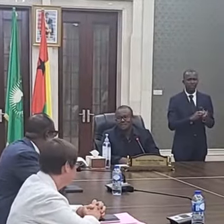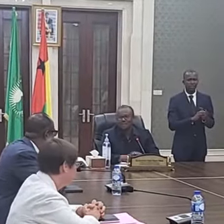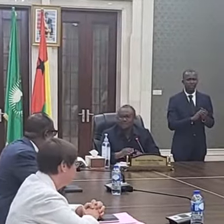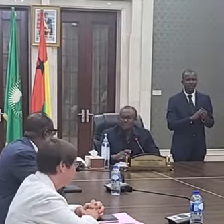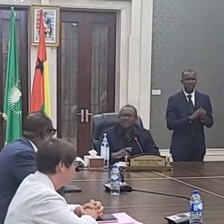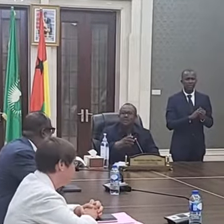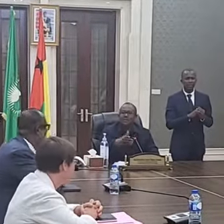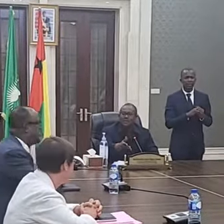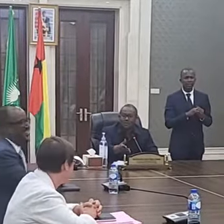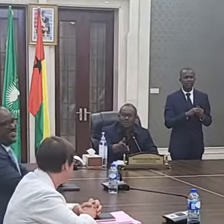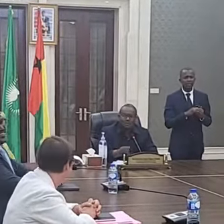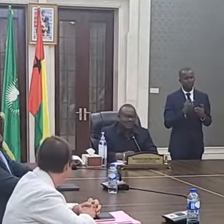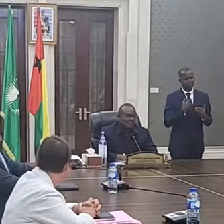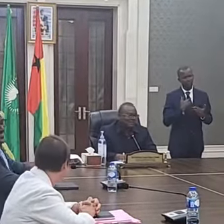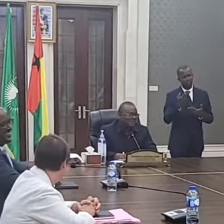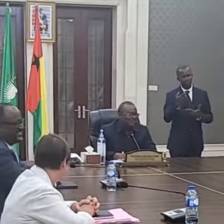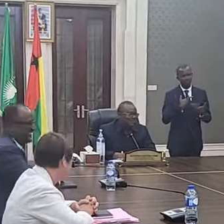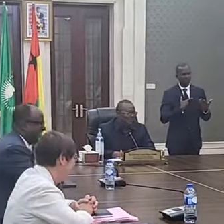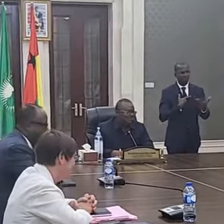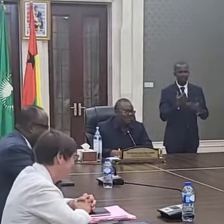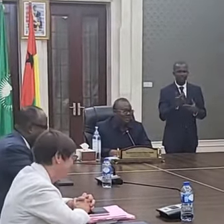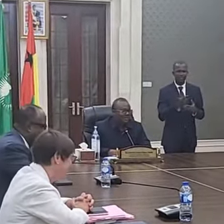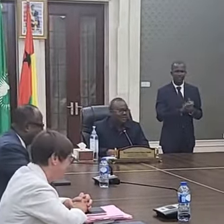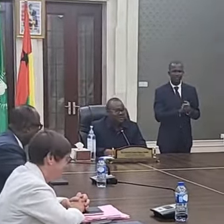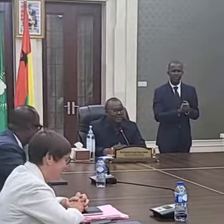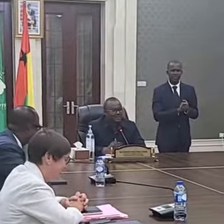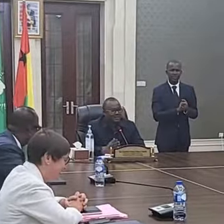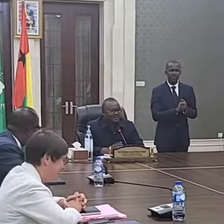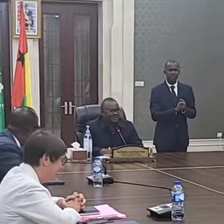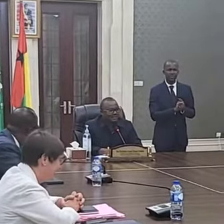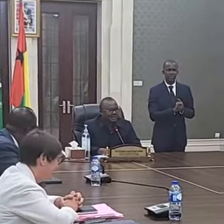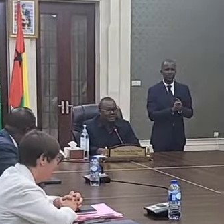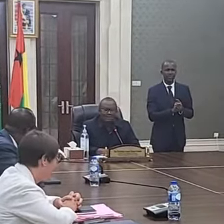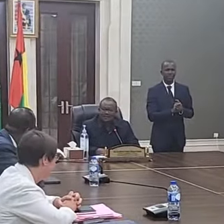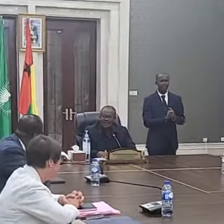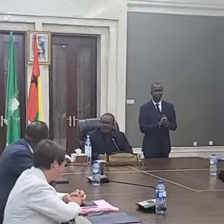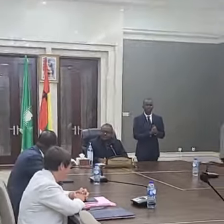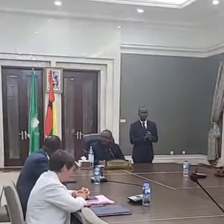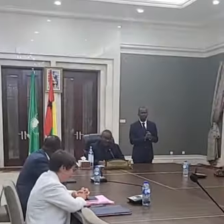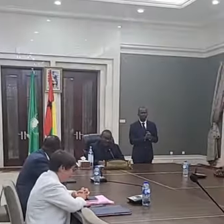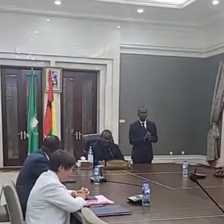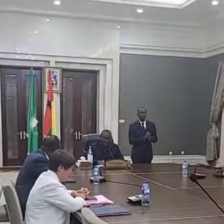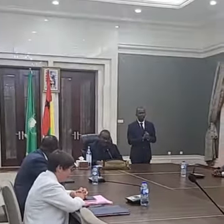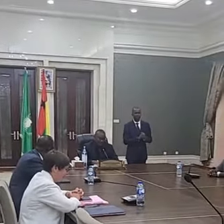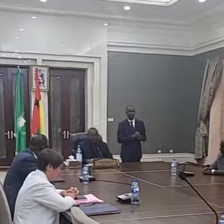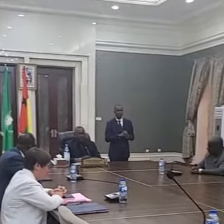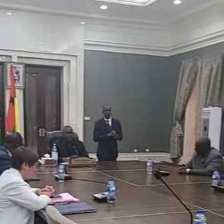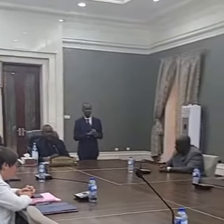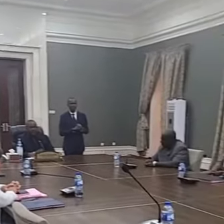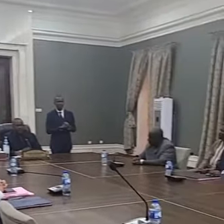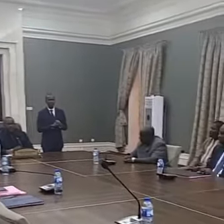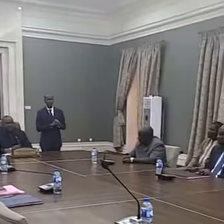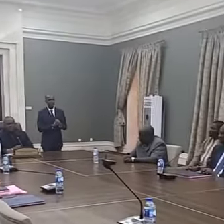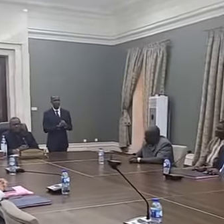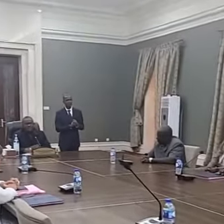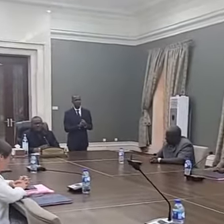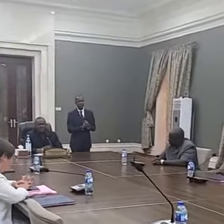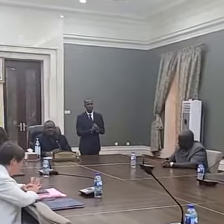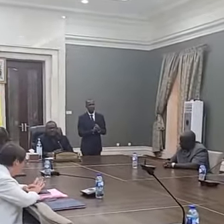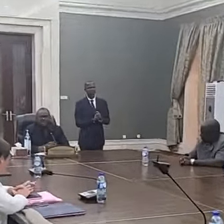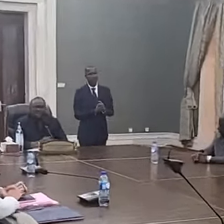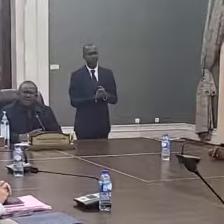le président, tu peux attendre encore. Voilà, là j'ai cassé le secret. Mais